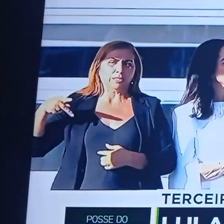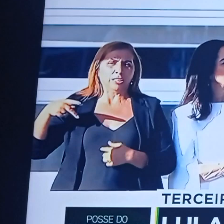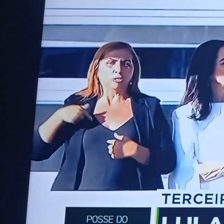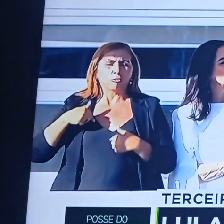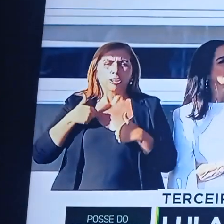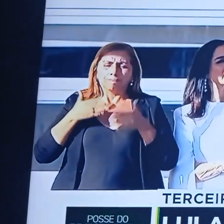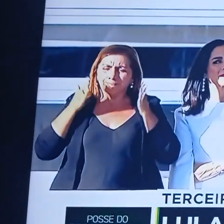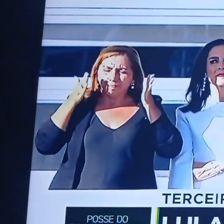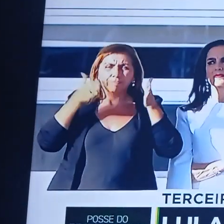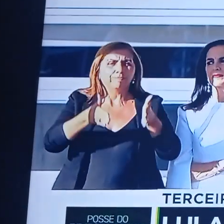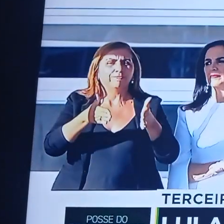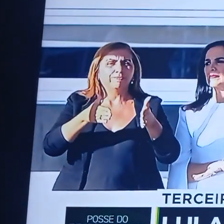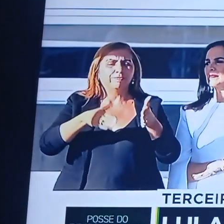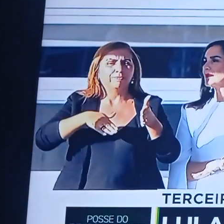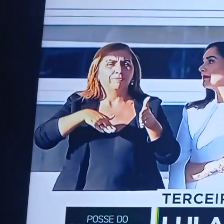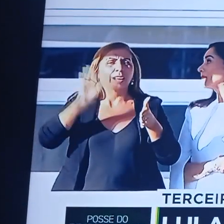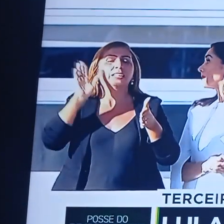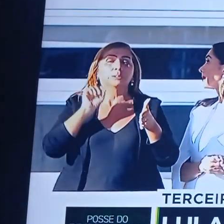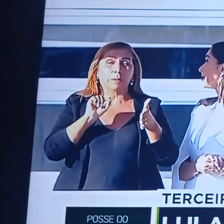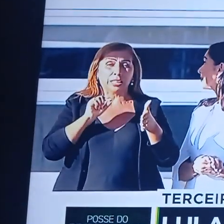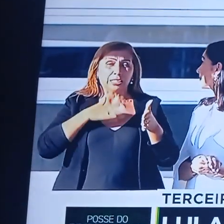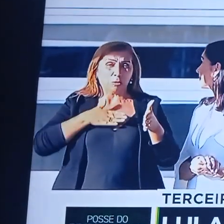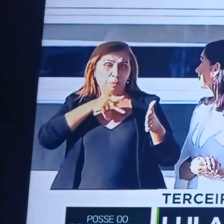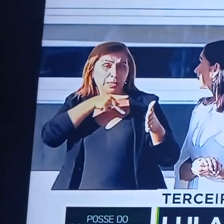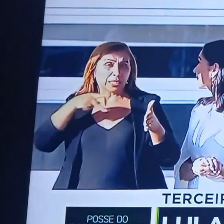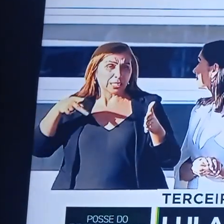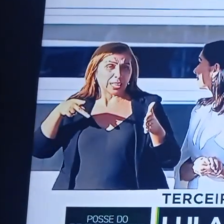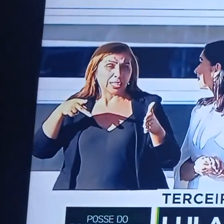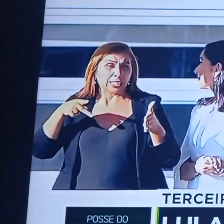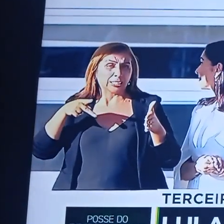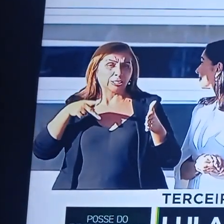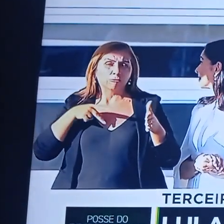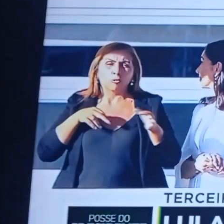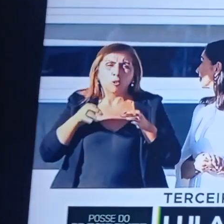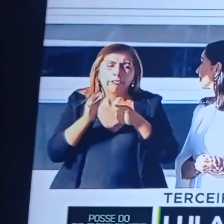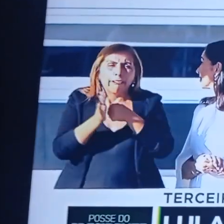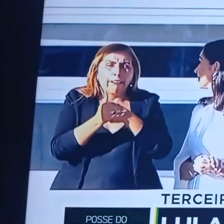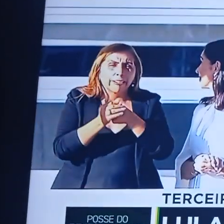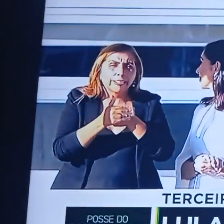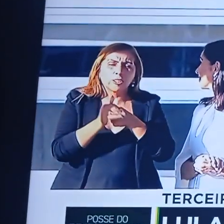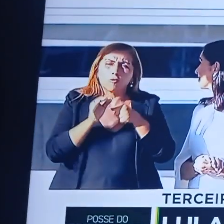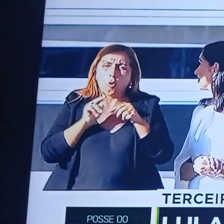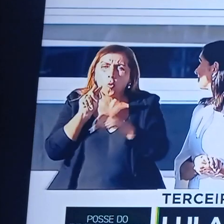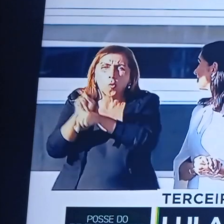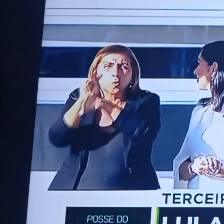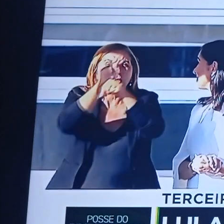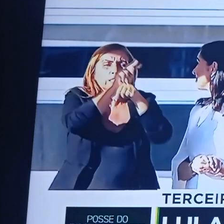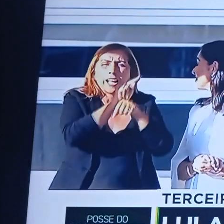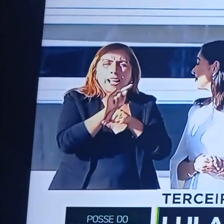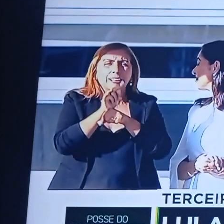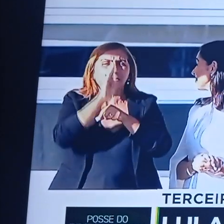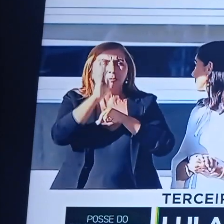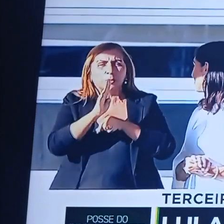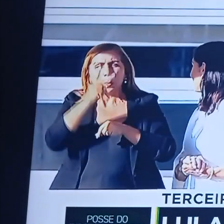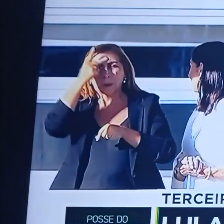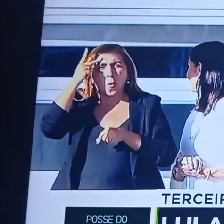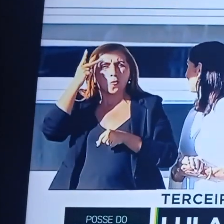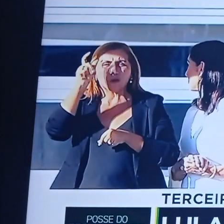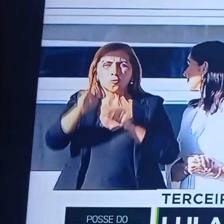cuidar. Mais do que governar, vou cuidar com muito carinho deste país e do povo